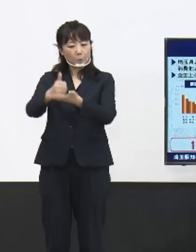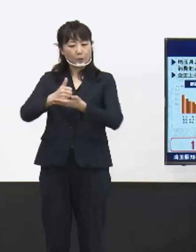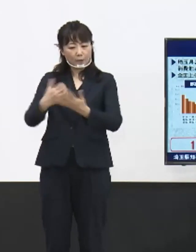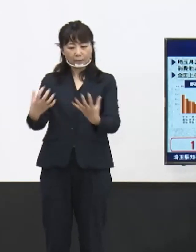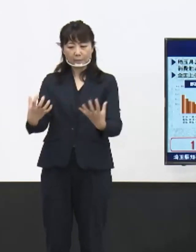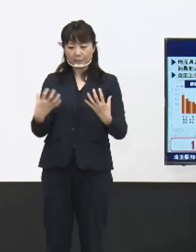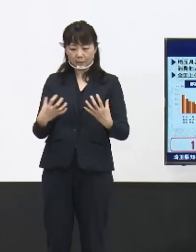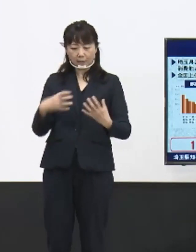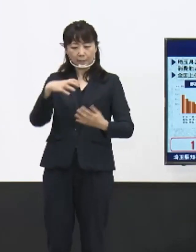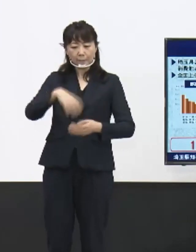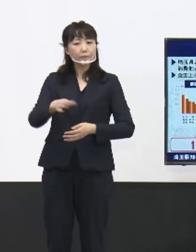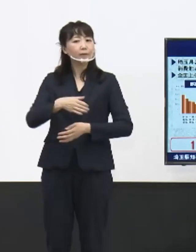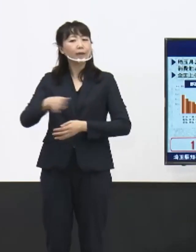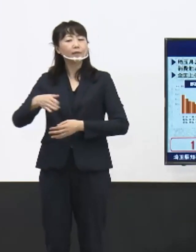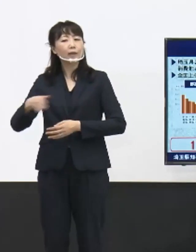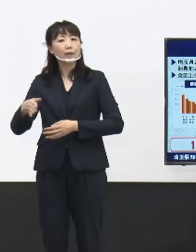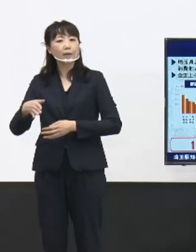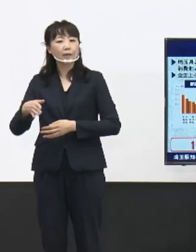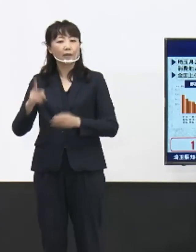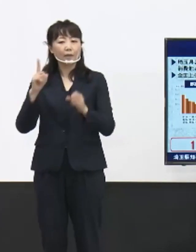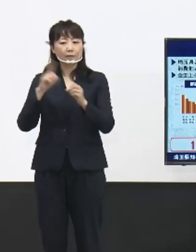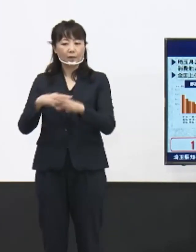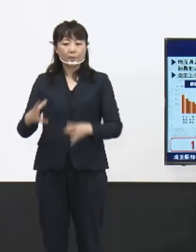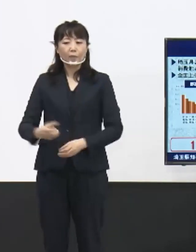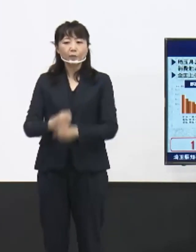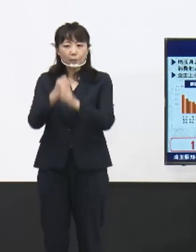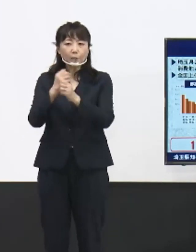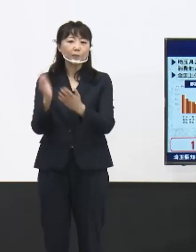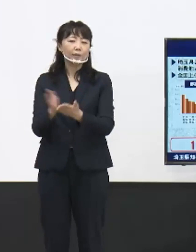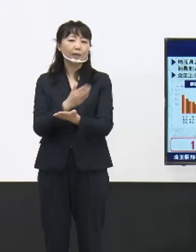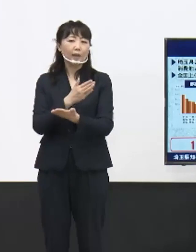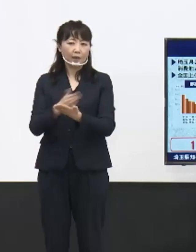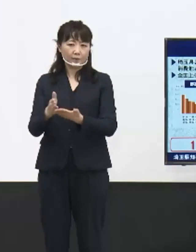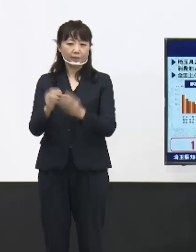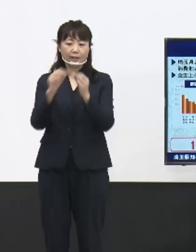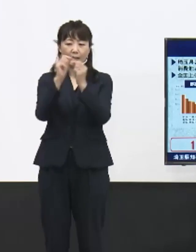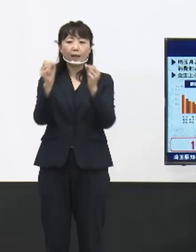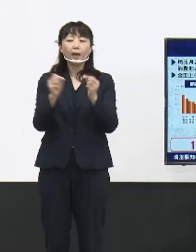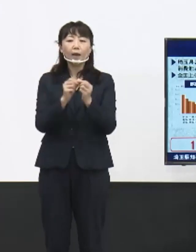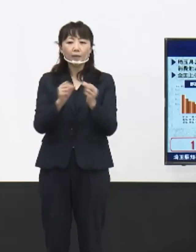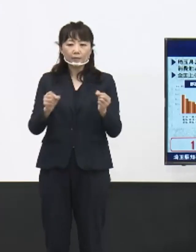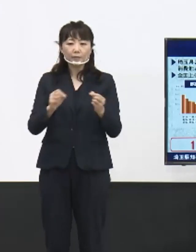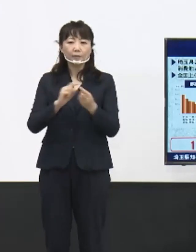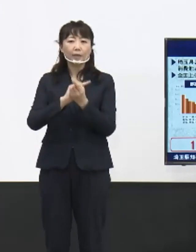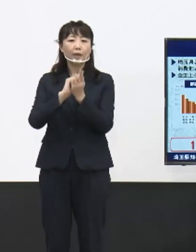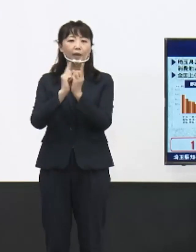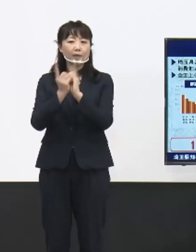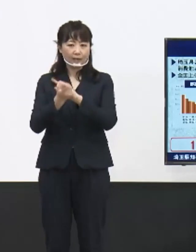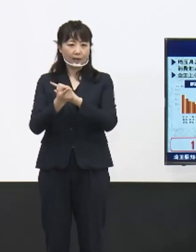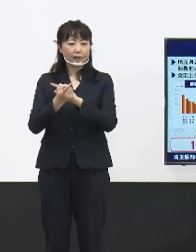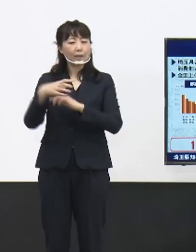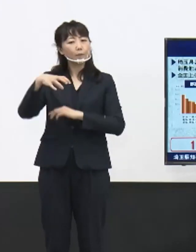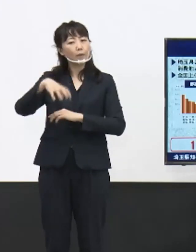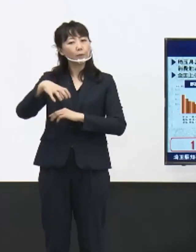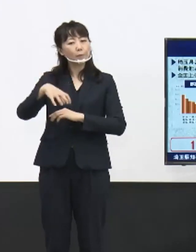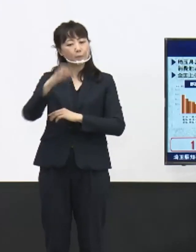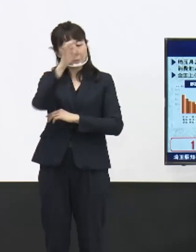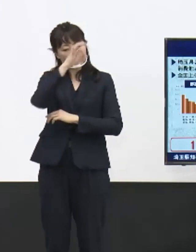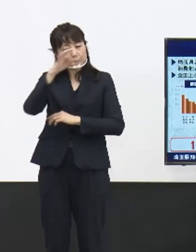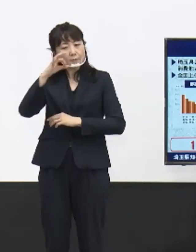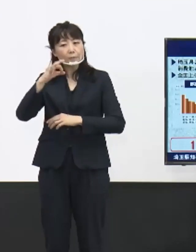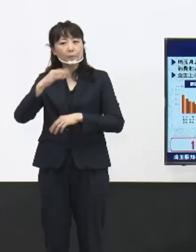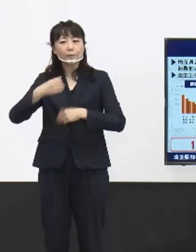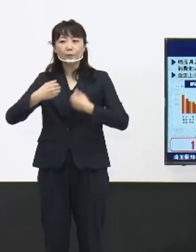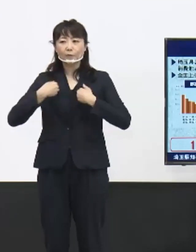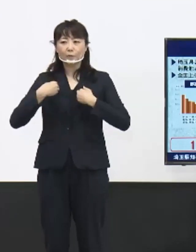と。で、それらを総合的に判断すると、代替となるスタジアムをどこかで見つけなければいけないので、